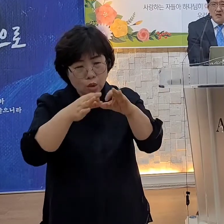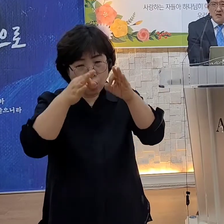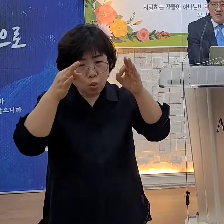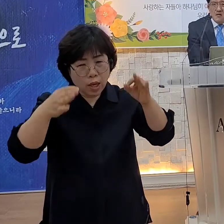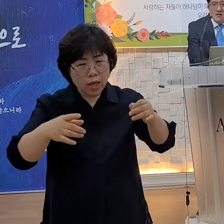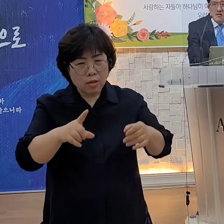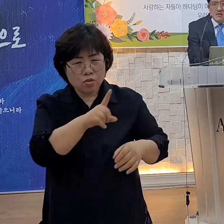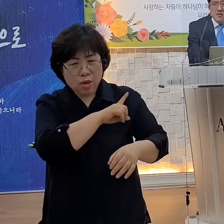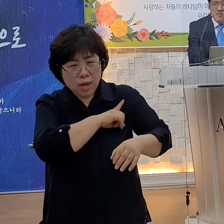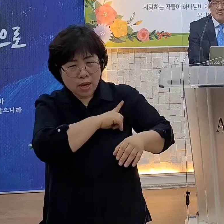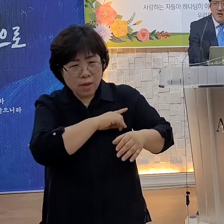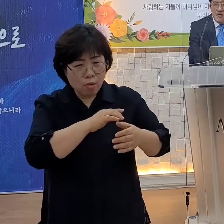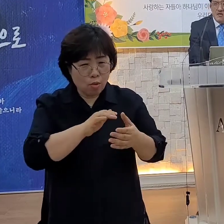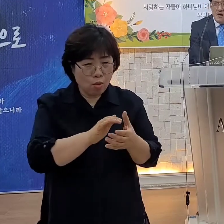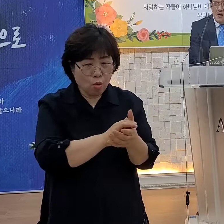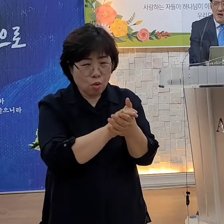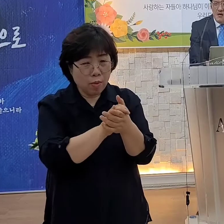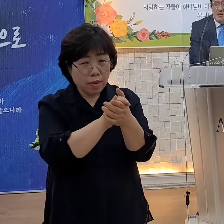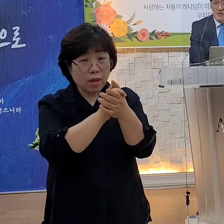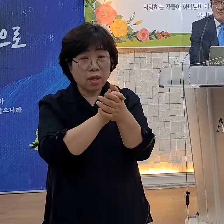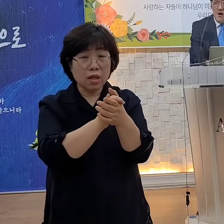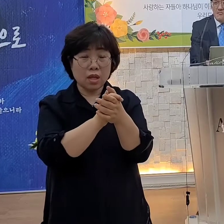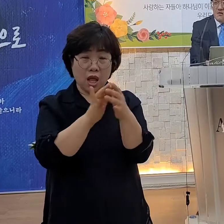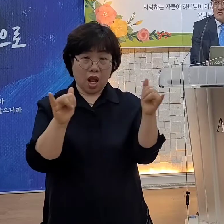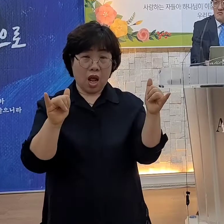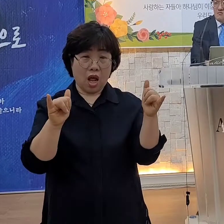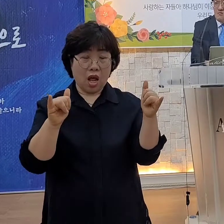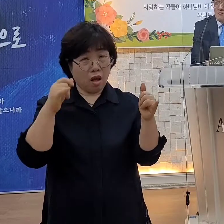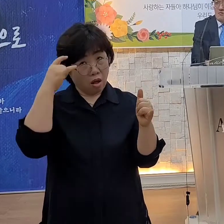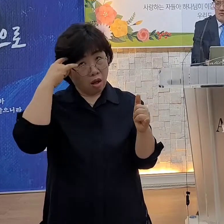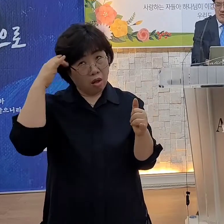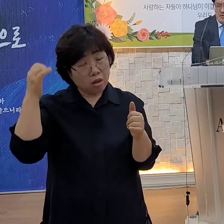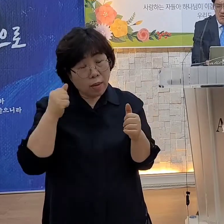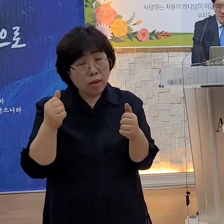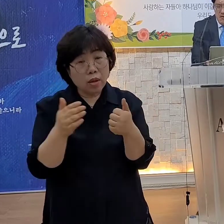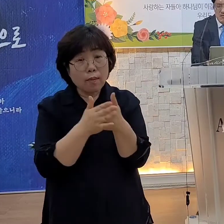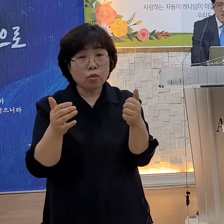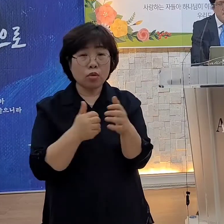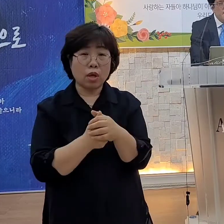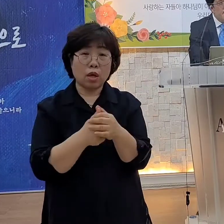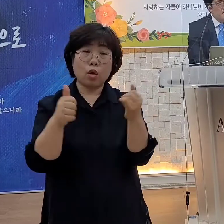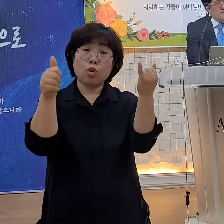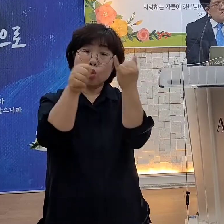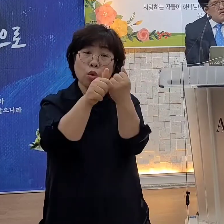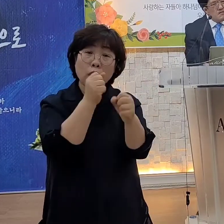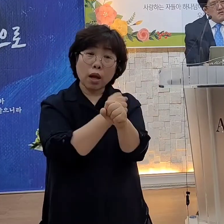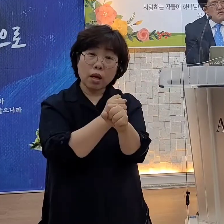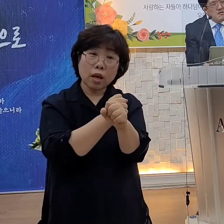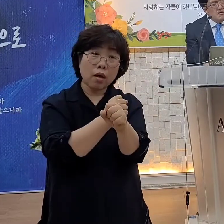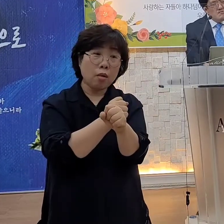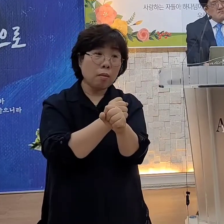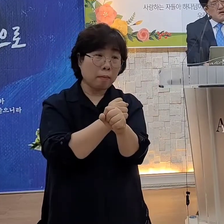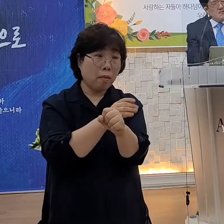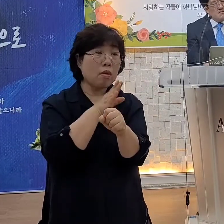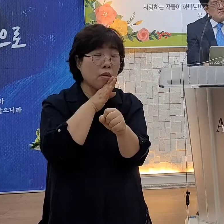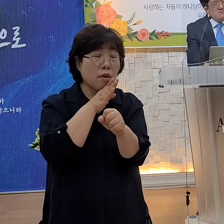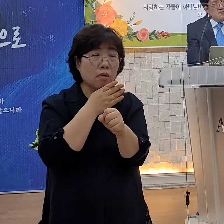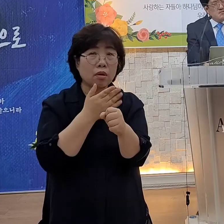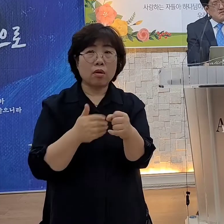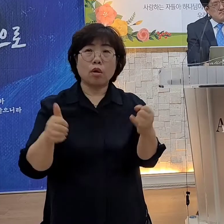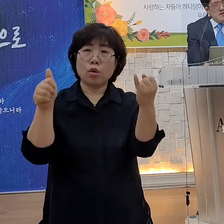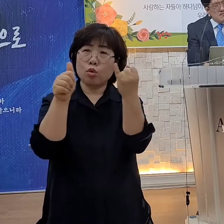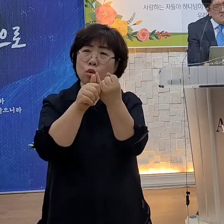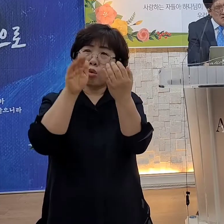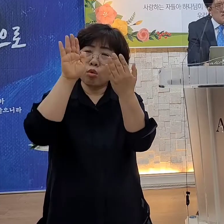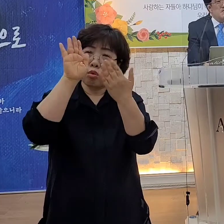짝이다. 이 사람 없으면 안 되겠다. 이런 마음 가지고 이렇게 결혼을 하는데, 결혼해서 우리가